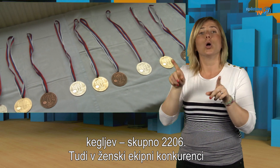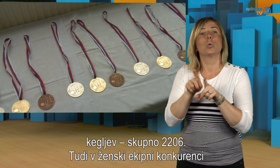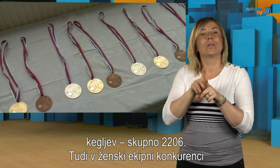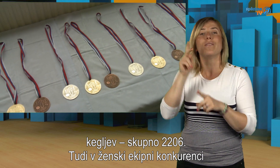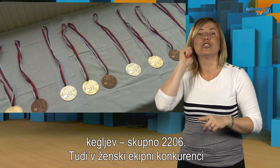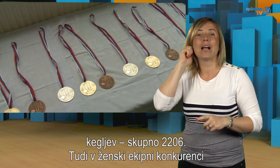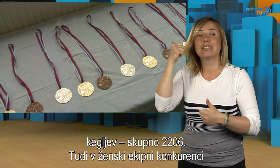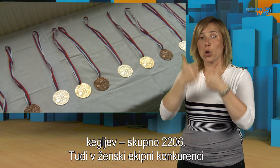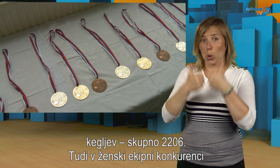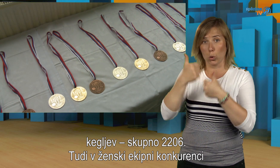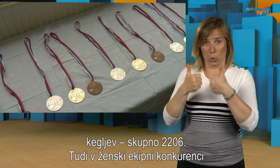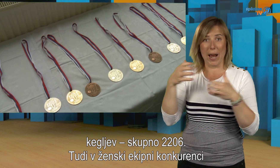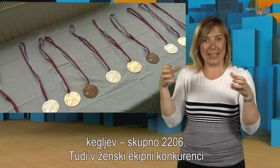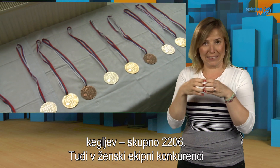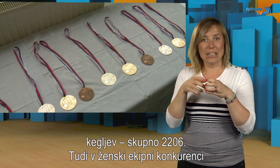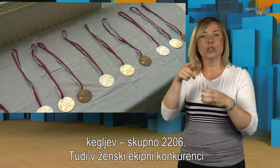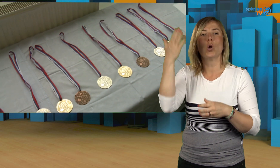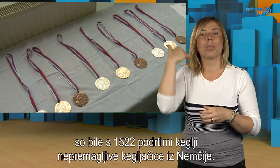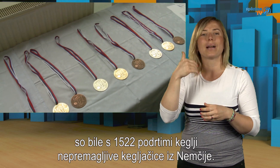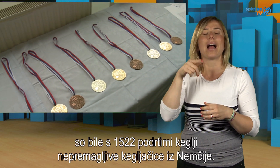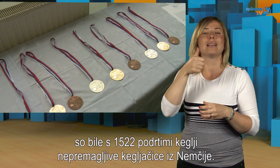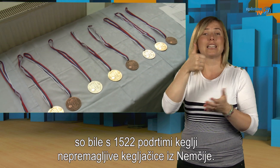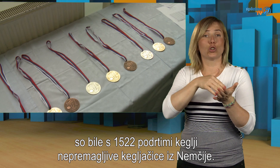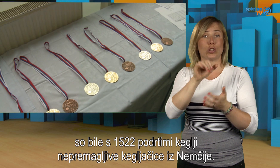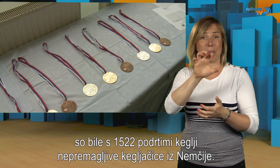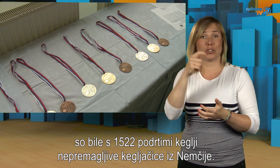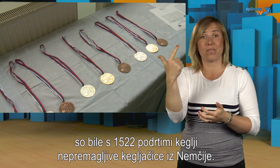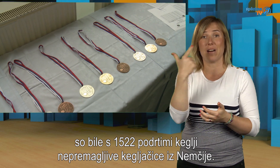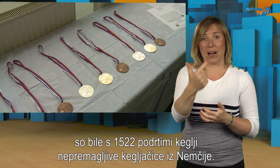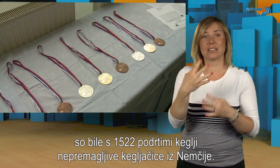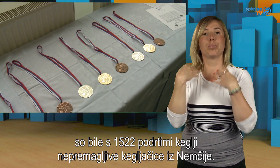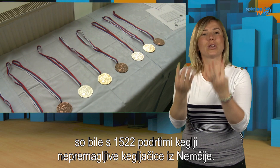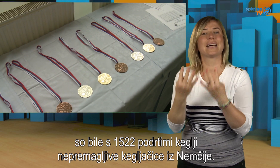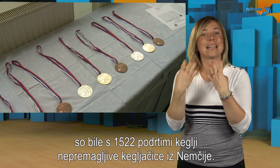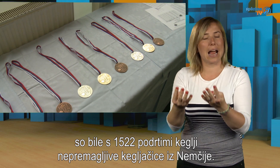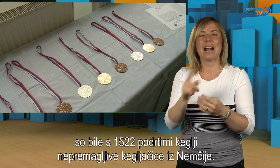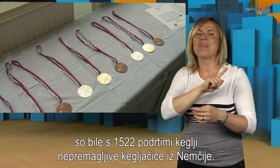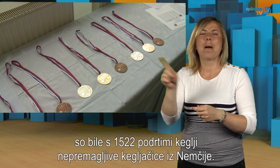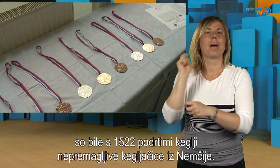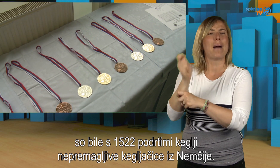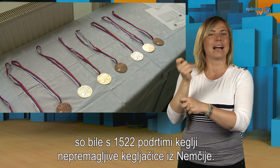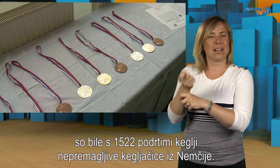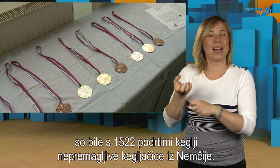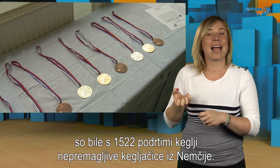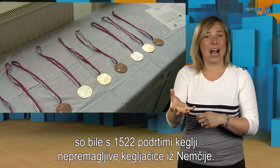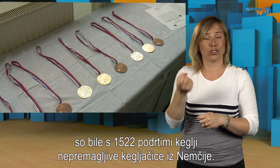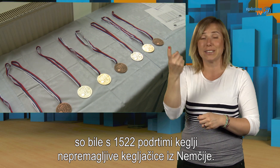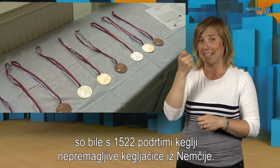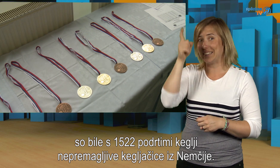Tudi v ženski ekipni konkurenci so bile s 1522 podrtimi keglji nepremagljive kegljačice iz